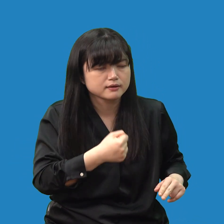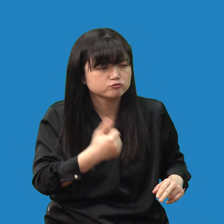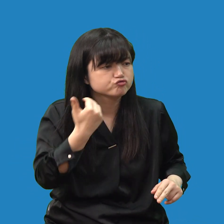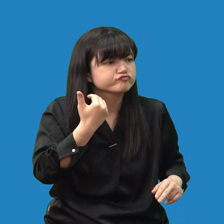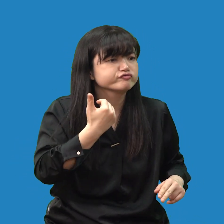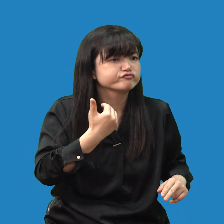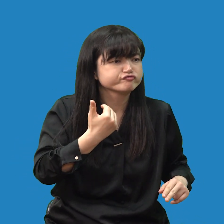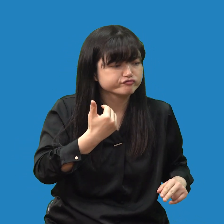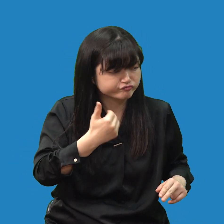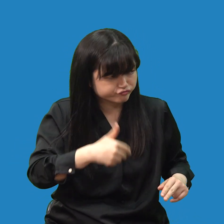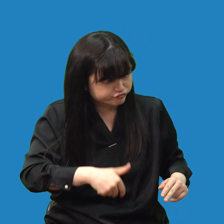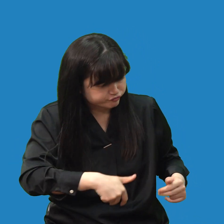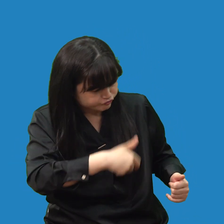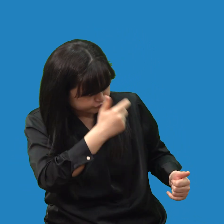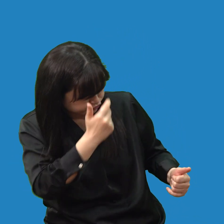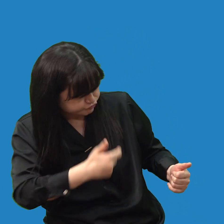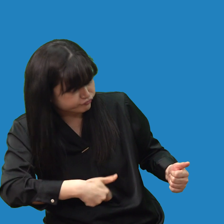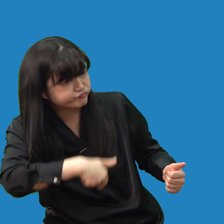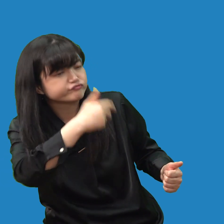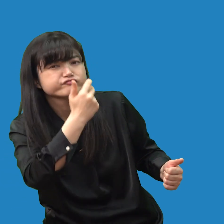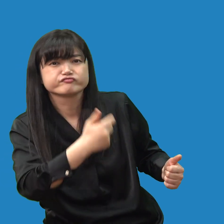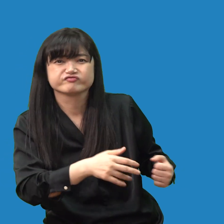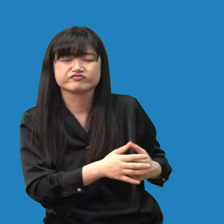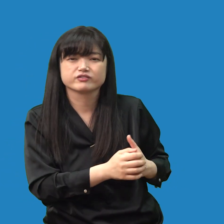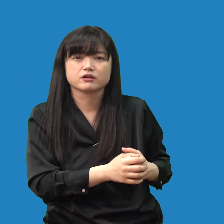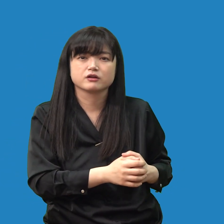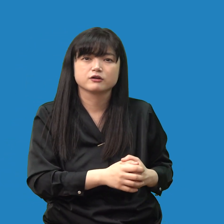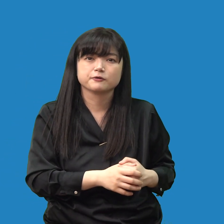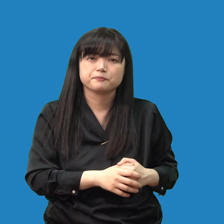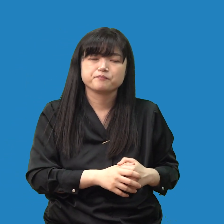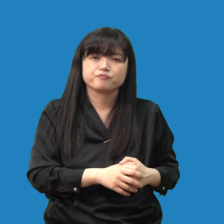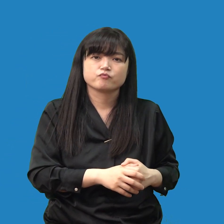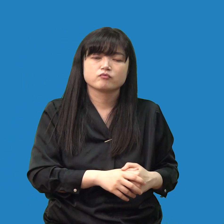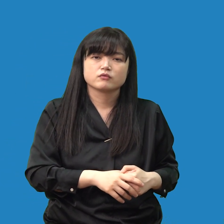누가 앉았나 보고 갑니다. 아니요,